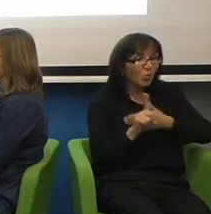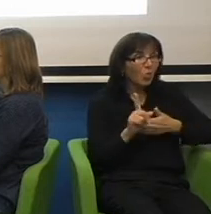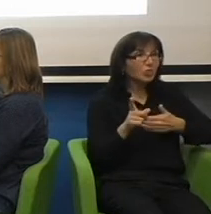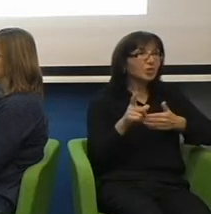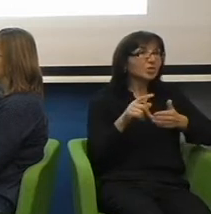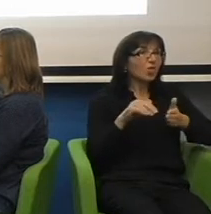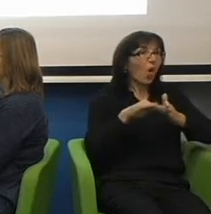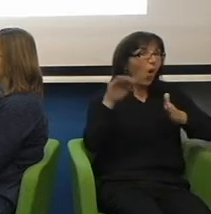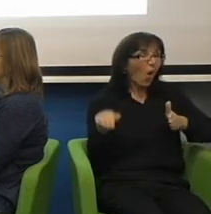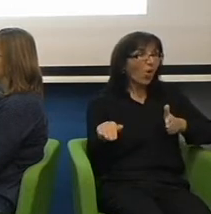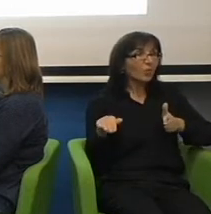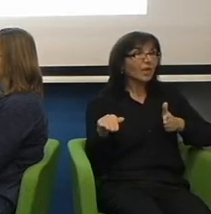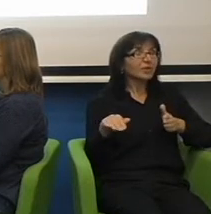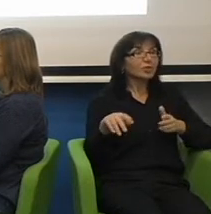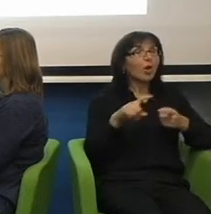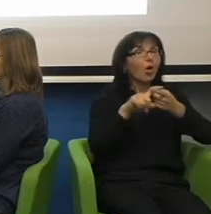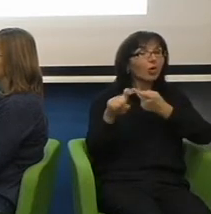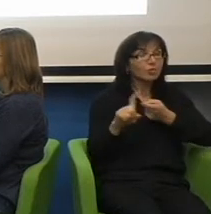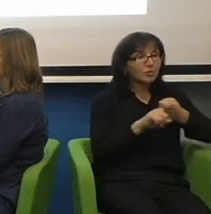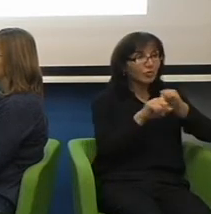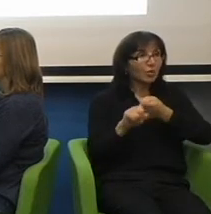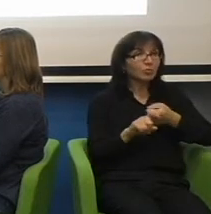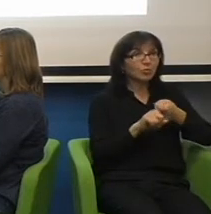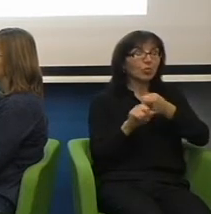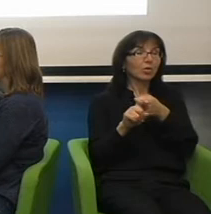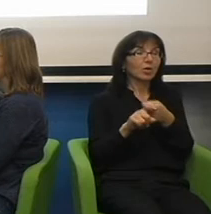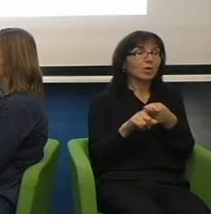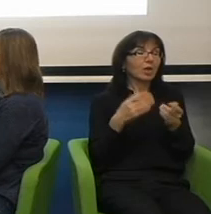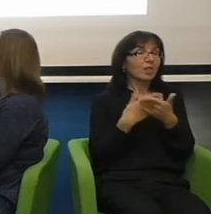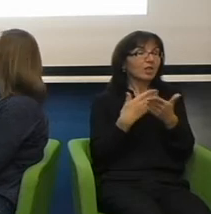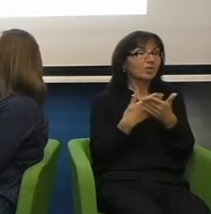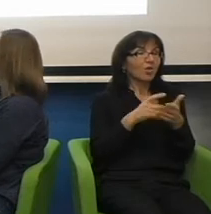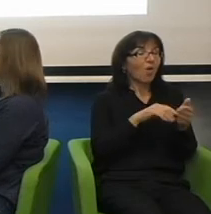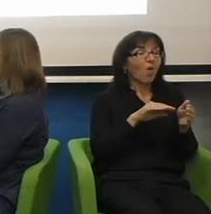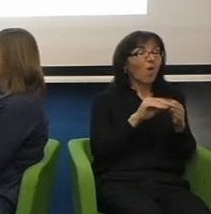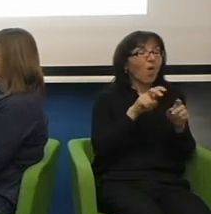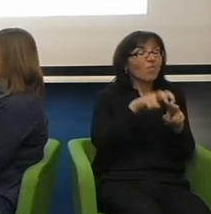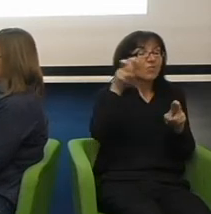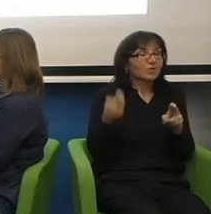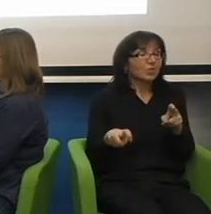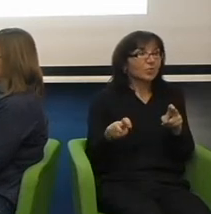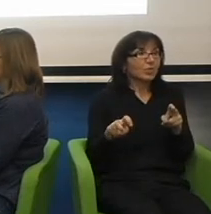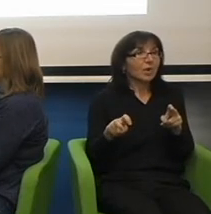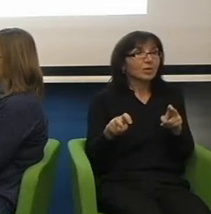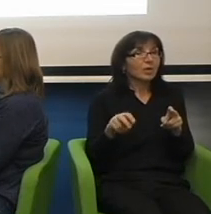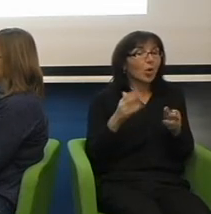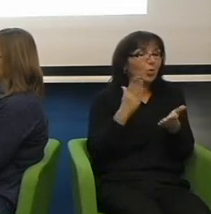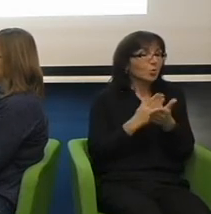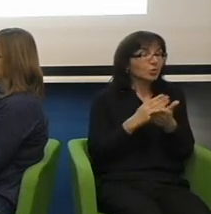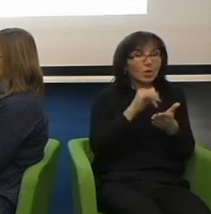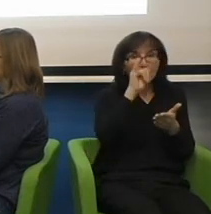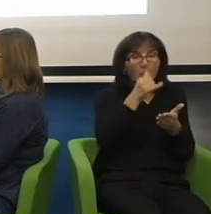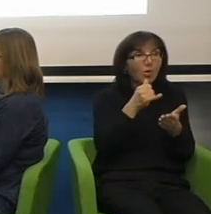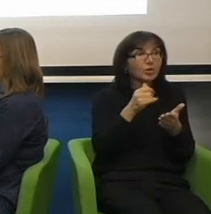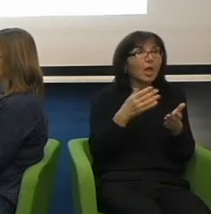czy jeden z powodów, czy ona zupełnie odeszła, tego nam się do końca nie udało ustalić. Ale na pewno nie miała racji bytu już jako dziewczyna na plakacie,